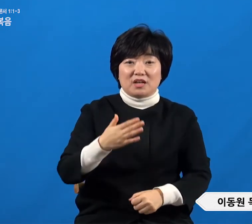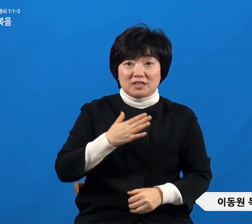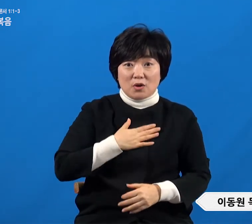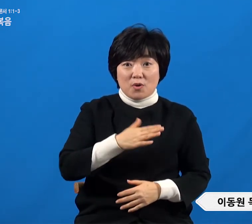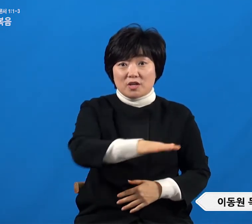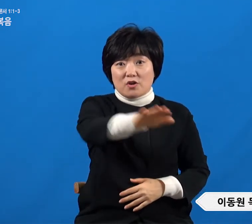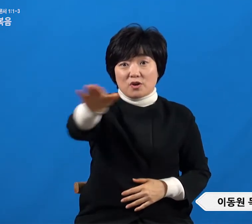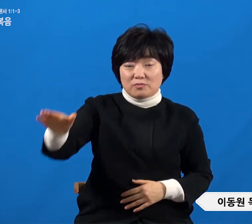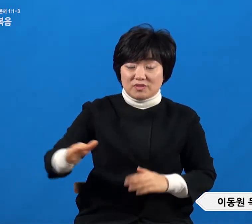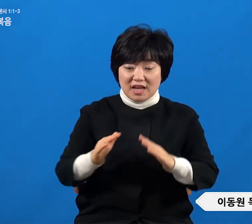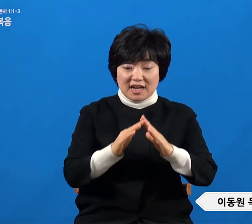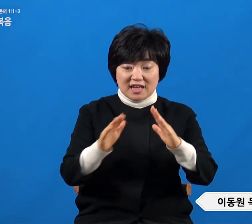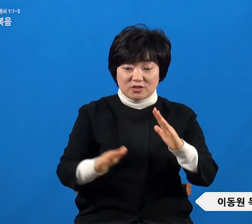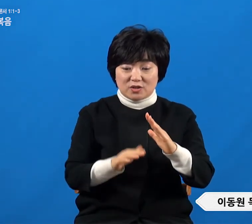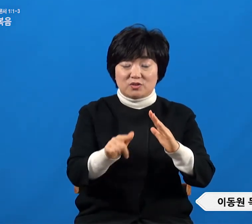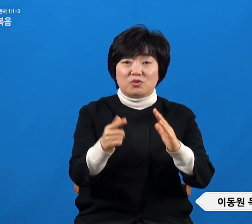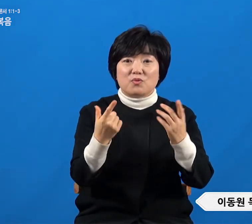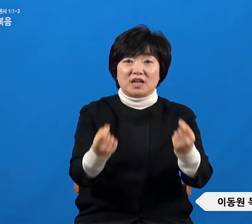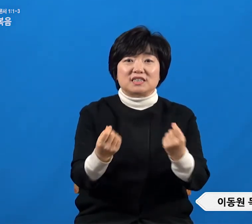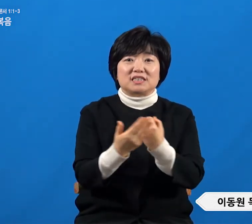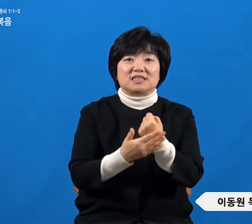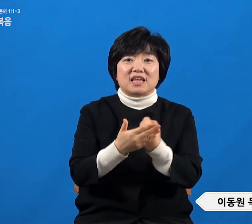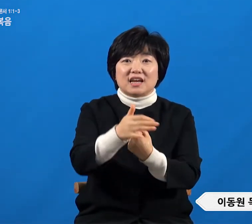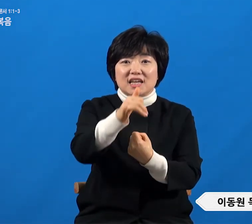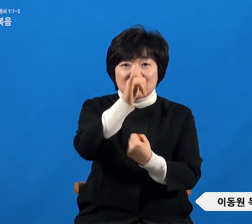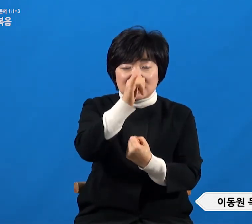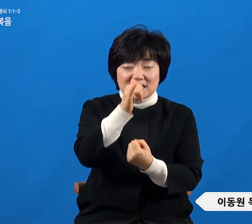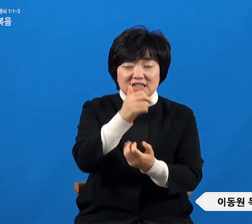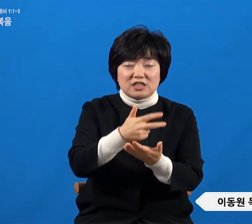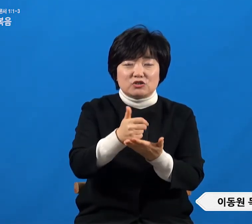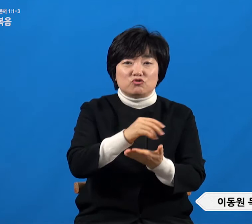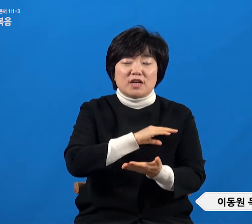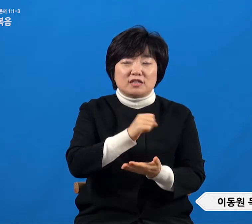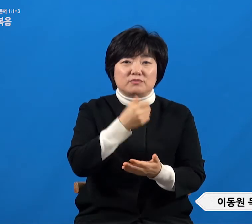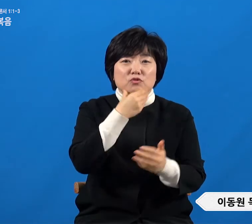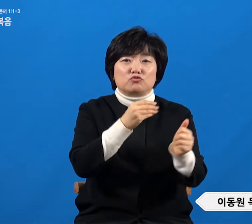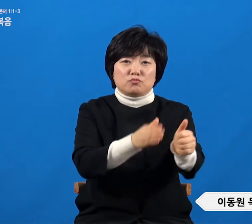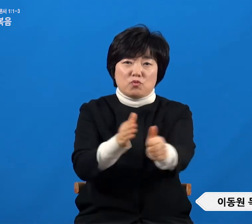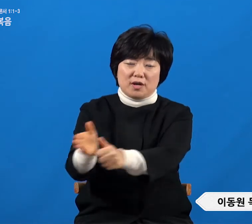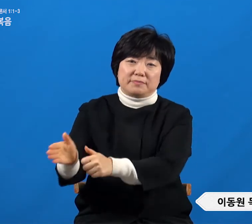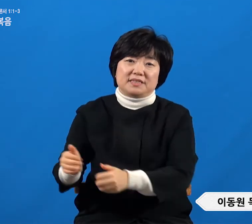저의 가정에도 이런 은혜가 있기를 주의 이름으로 축복합니다.